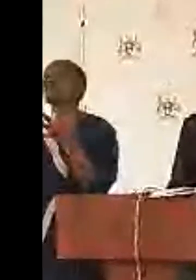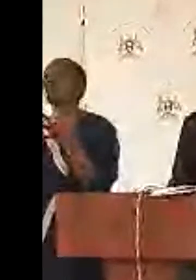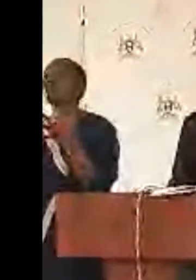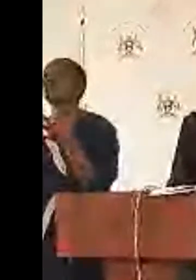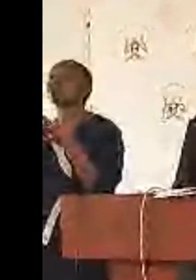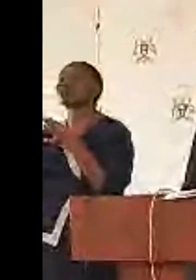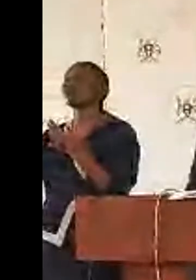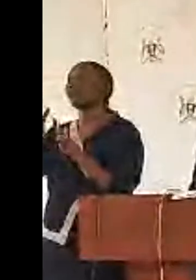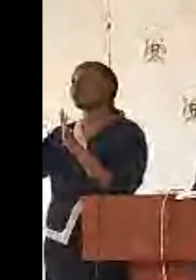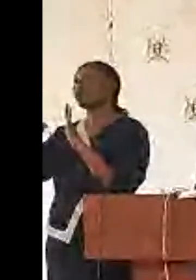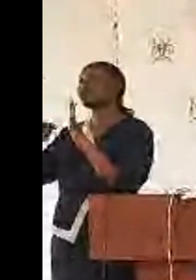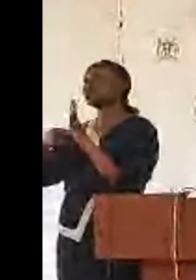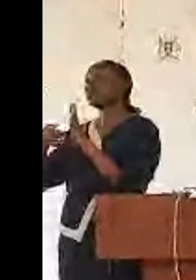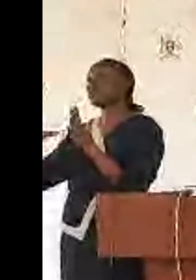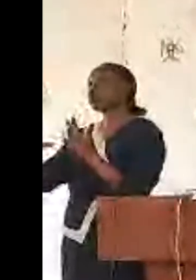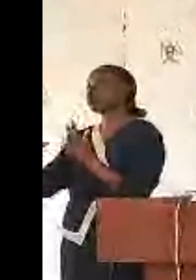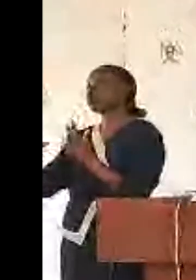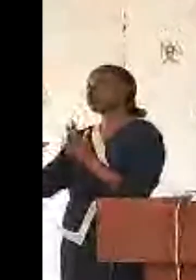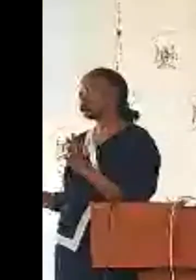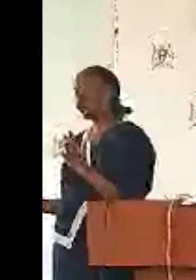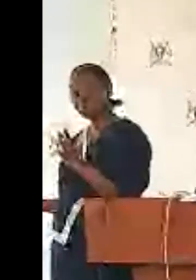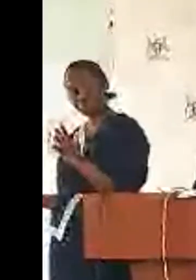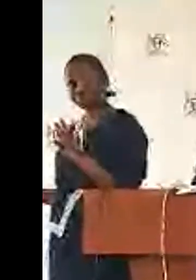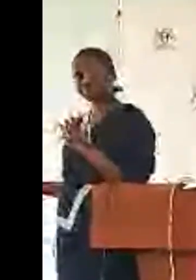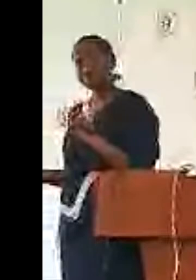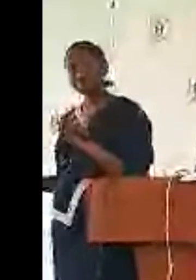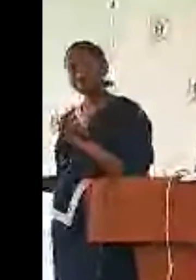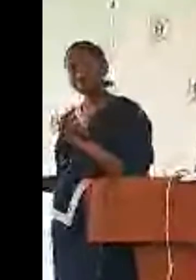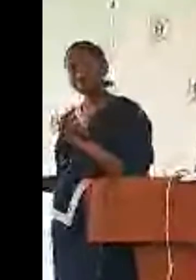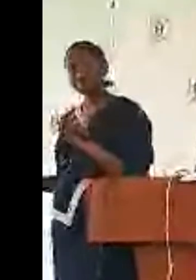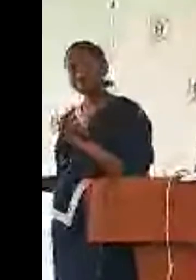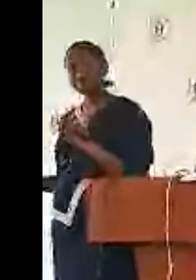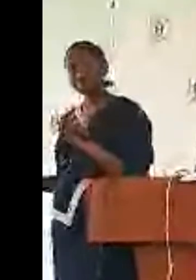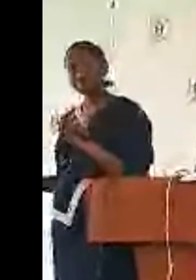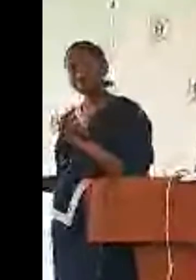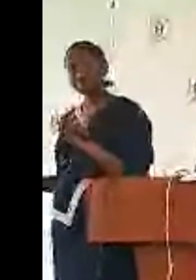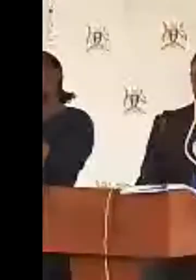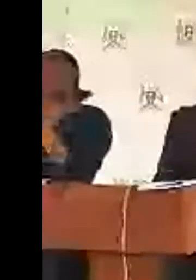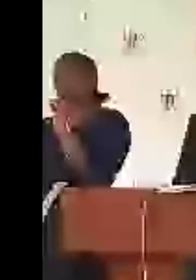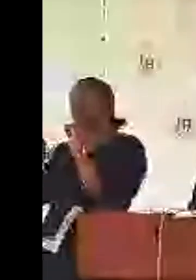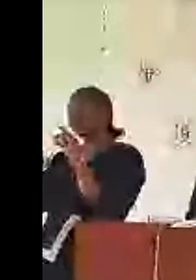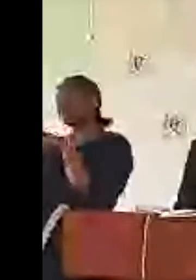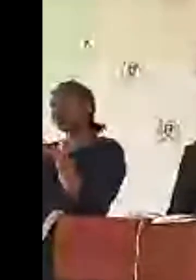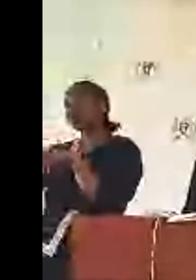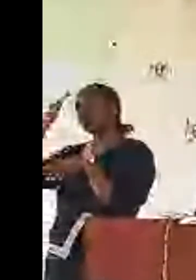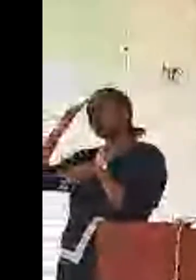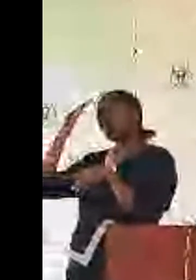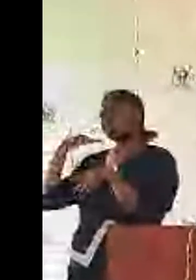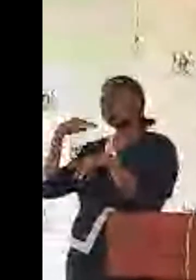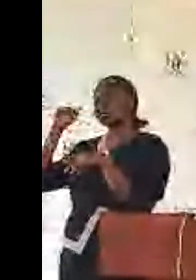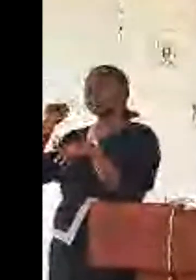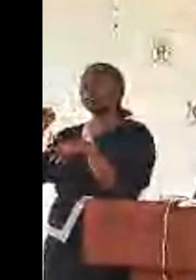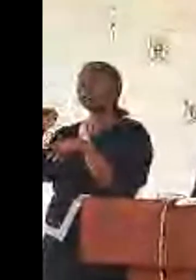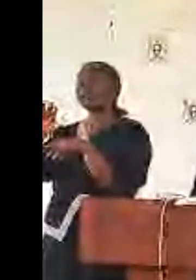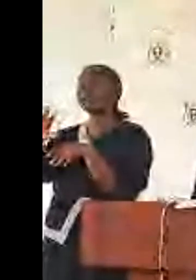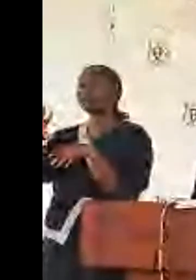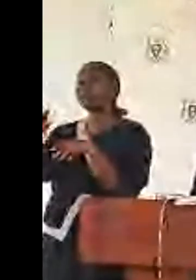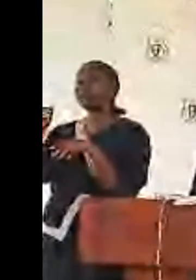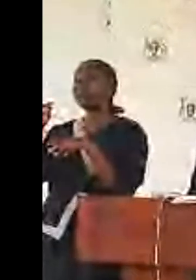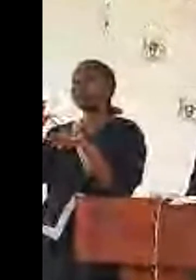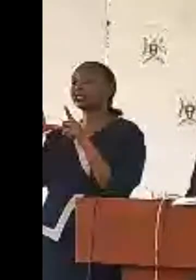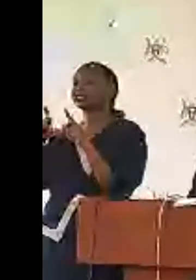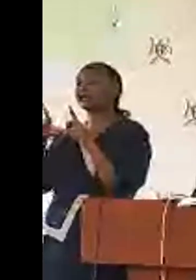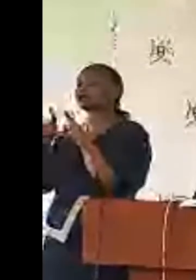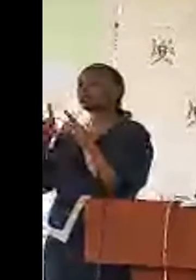okuggyako essomero eryo senta yaalyo ate n'omusa akikoze aba hejja asobola